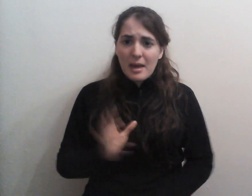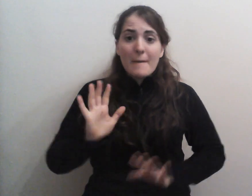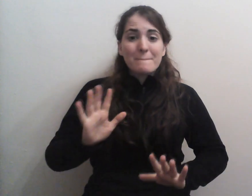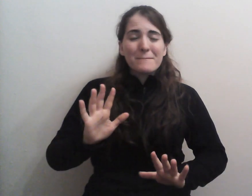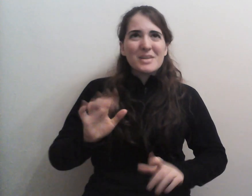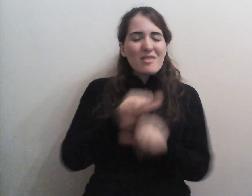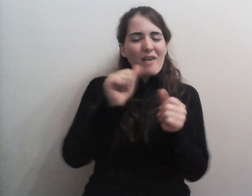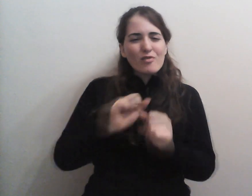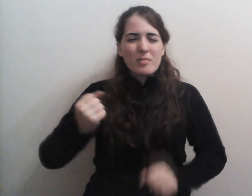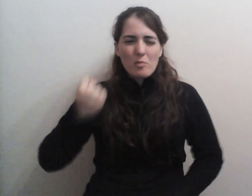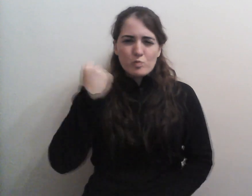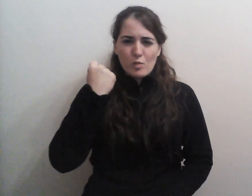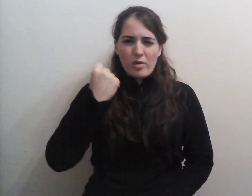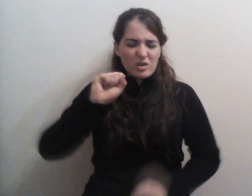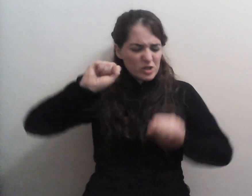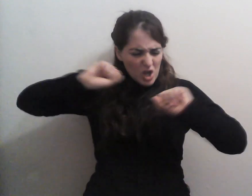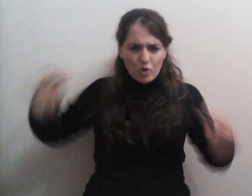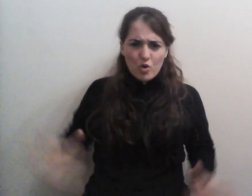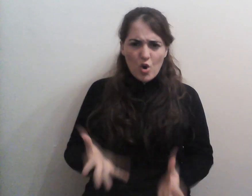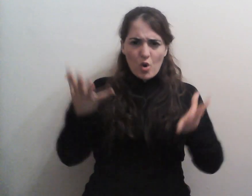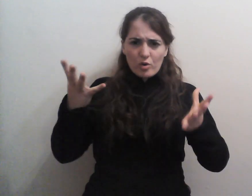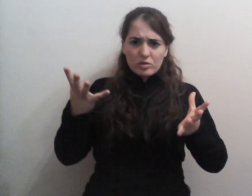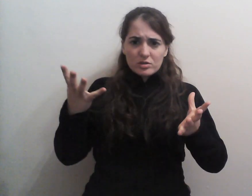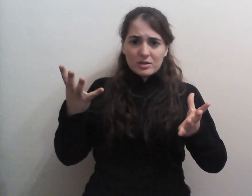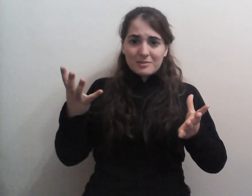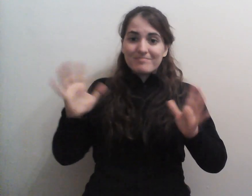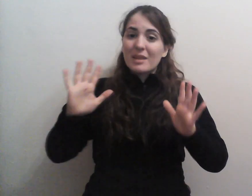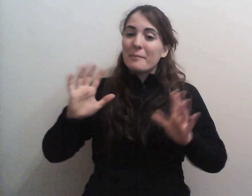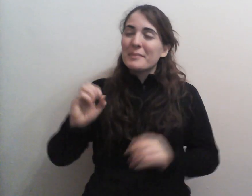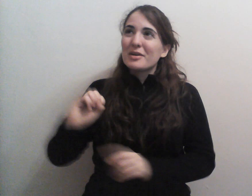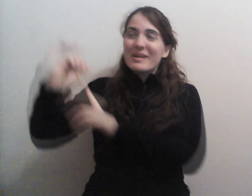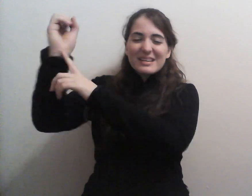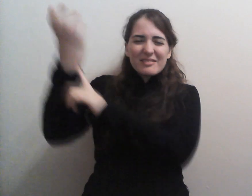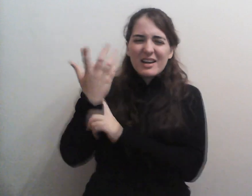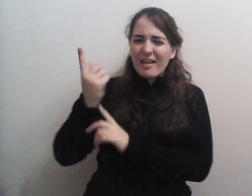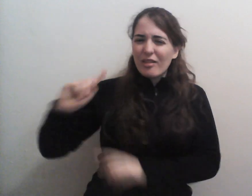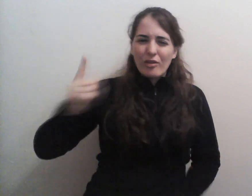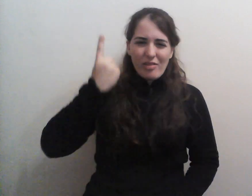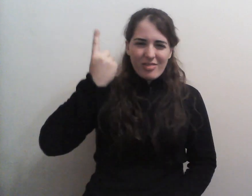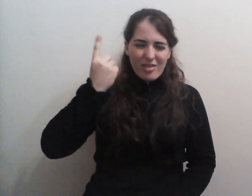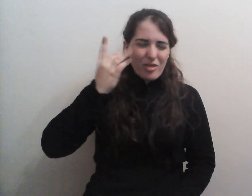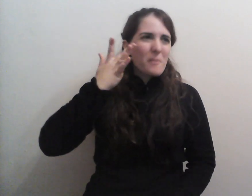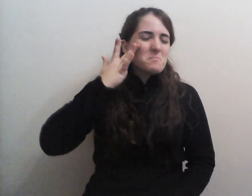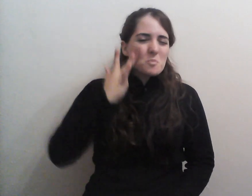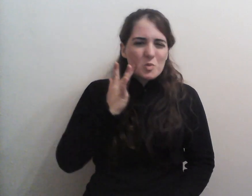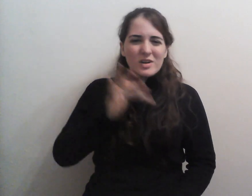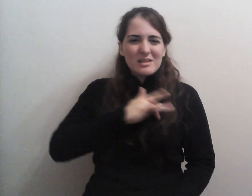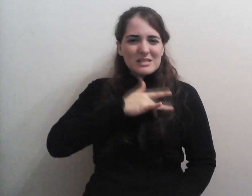extensa, la cima, el pico de la revelación de Dios se llama Jesucristo. El Padre